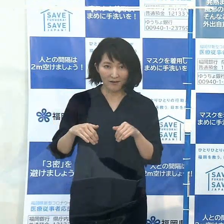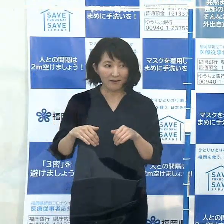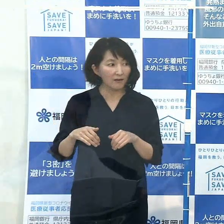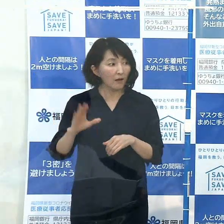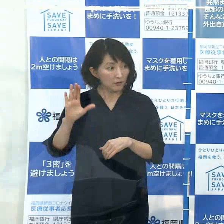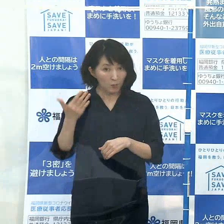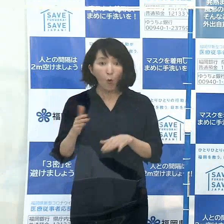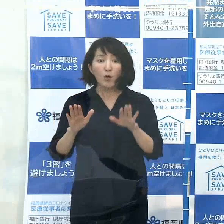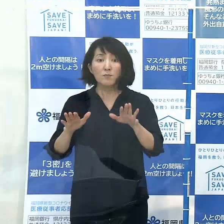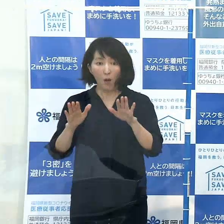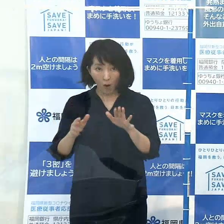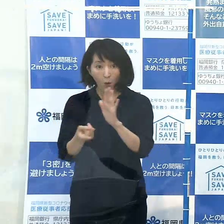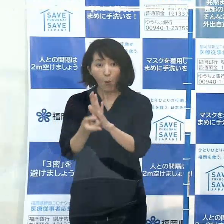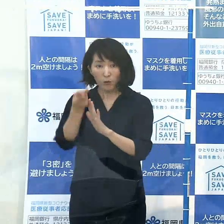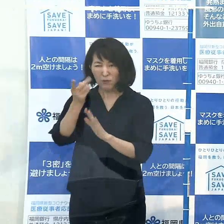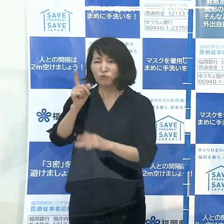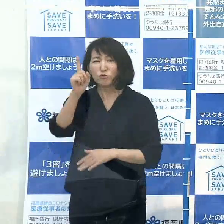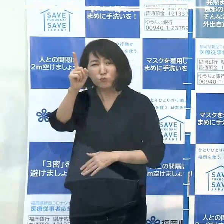棟しか、